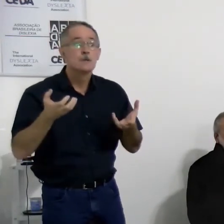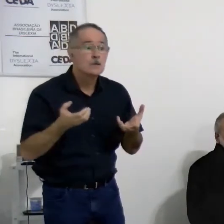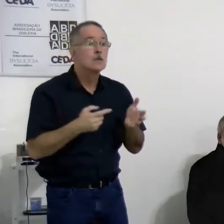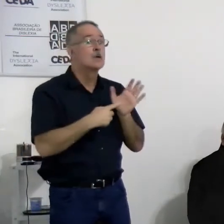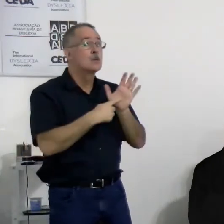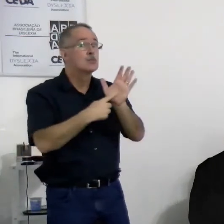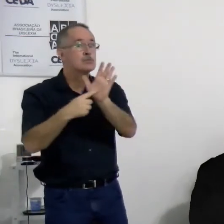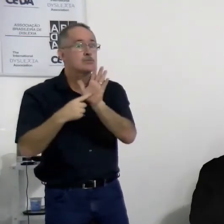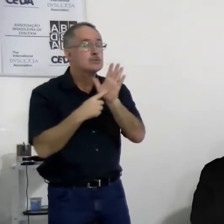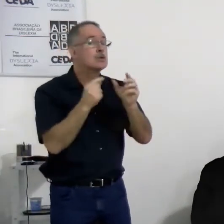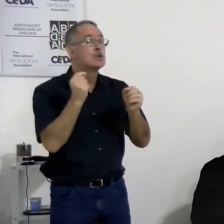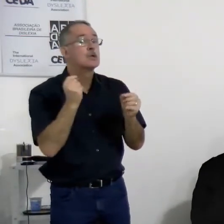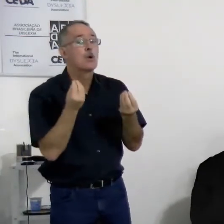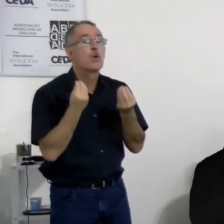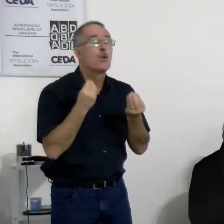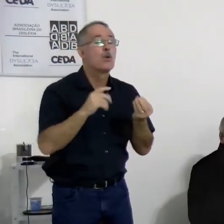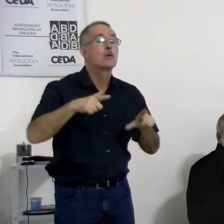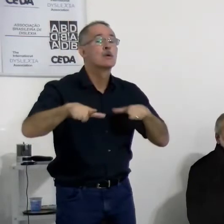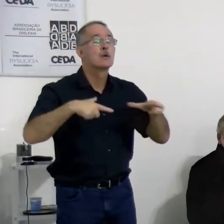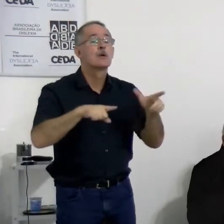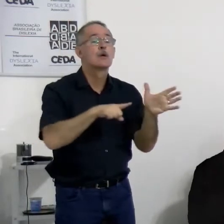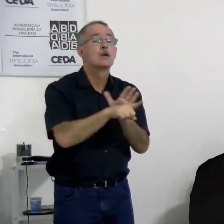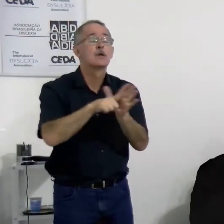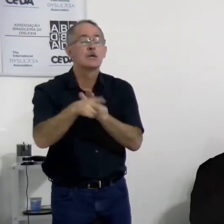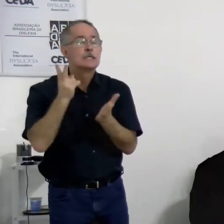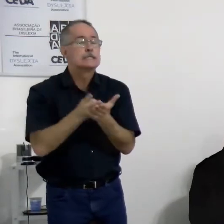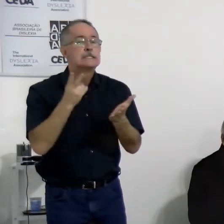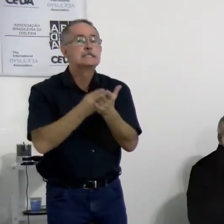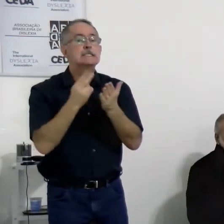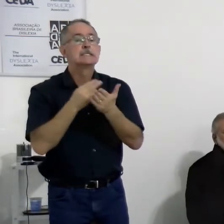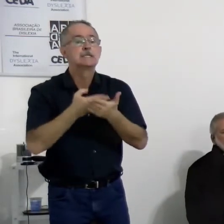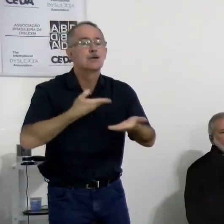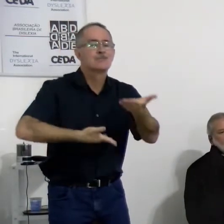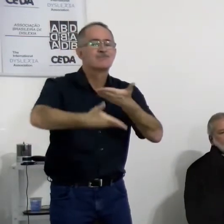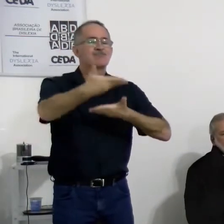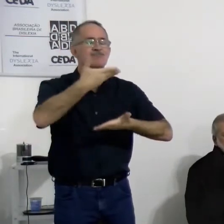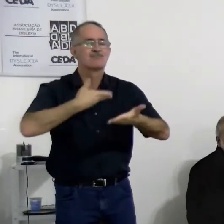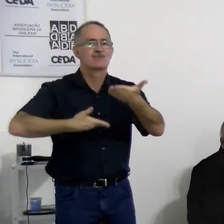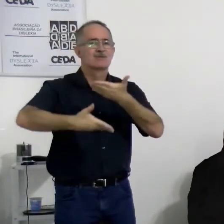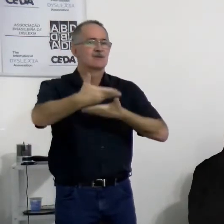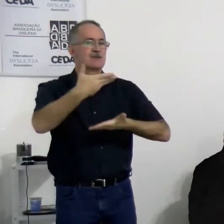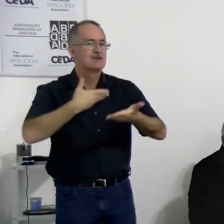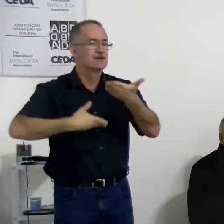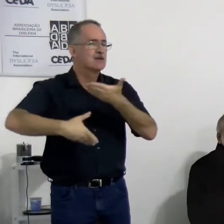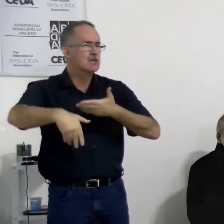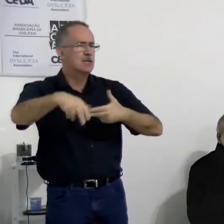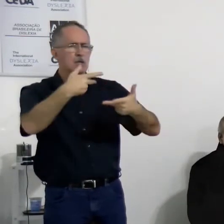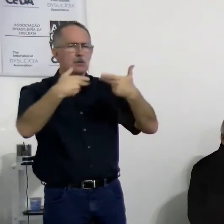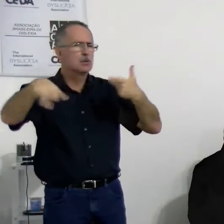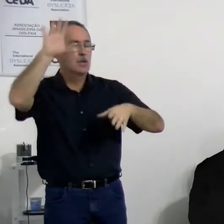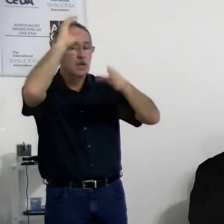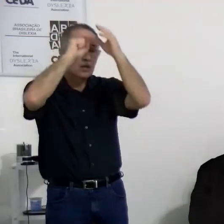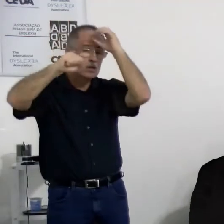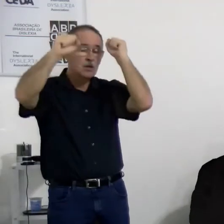muito experiente, é que a gente sempre trabalhe em colaboração, sempre compartilhe os nossos instrumentos, os nossos conhecimentos e